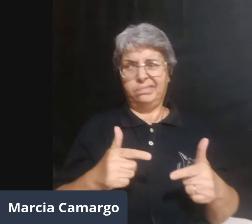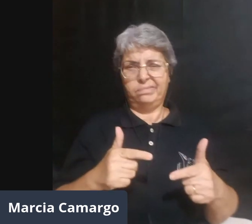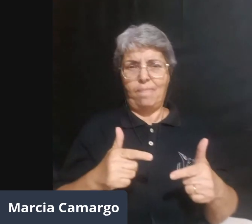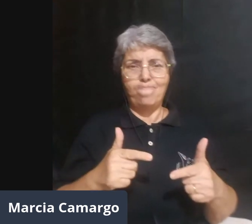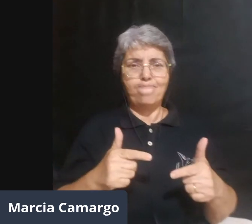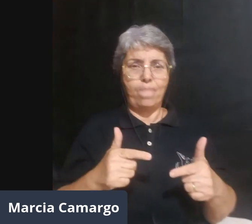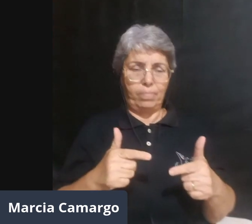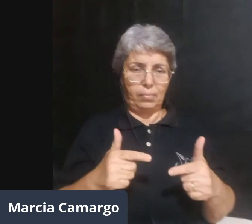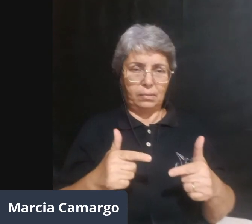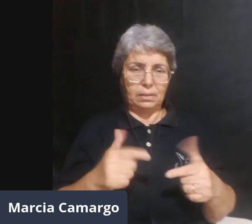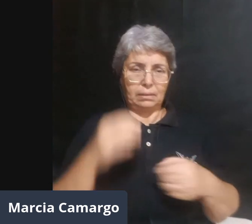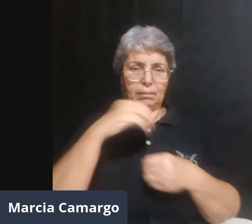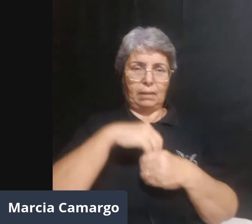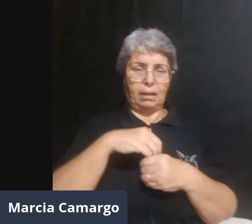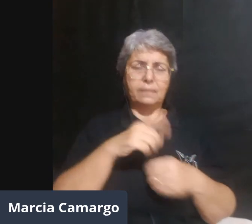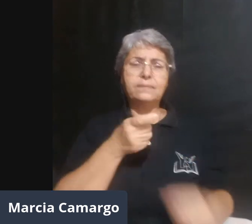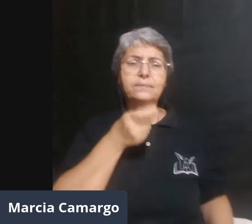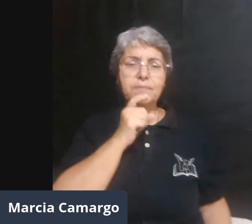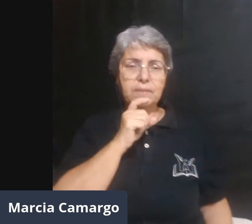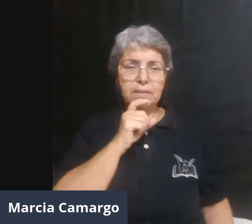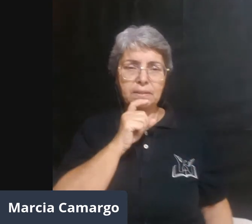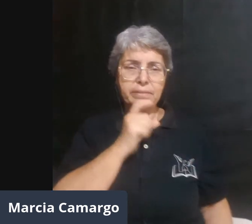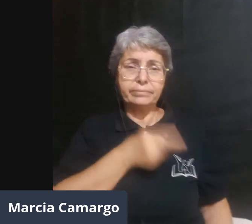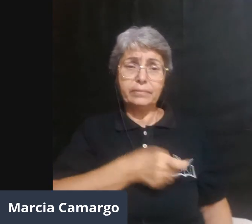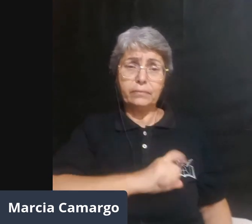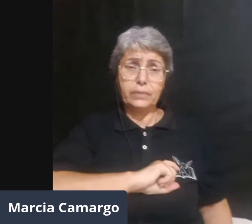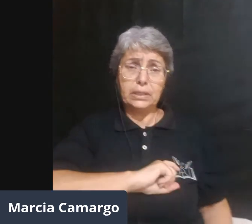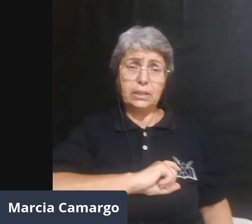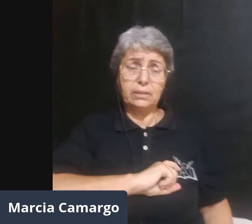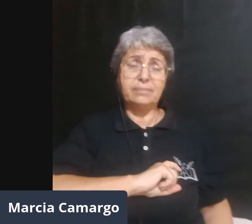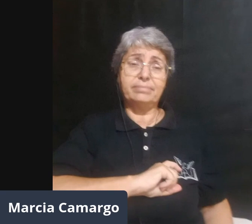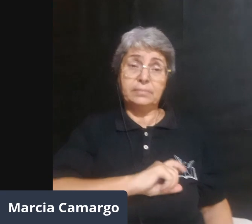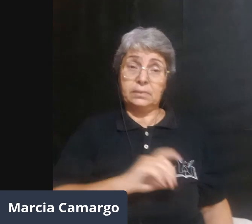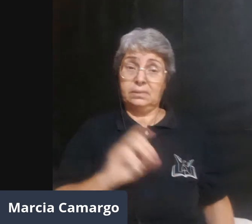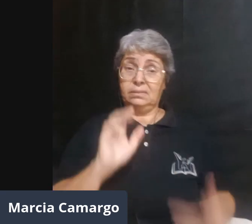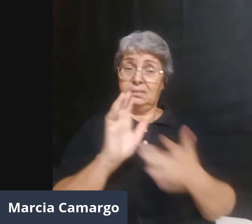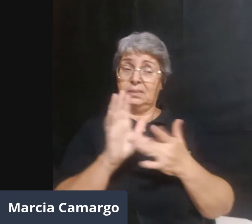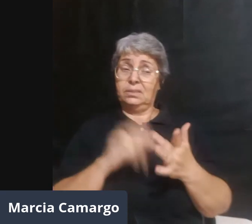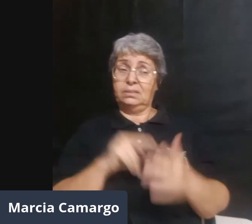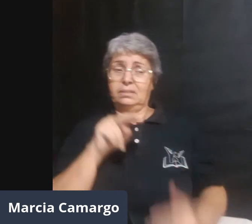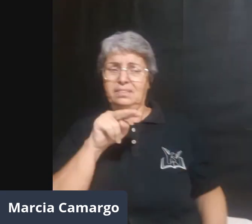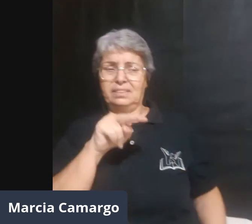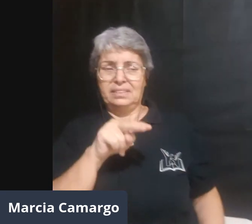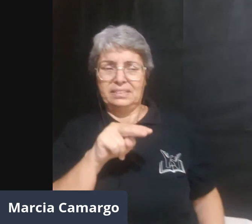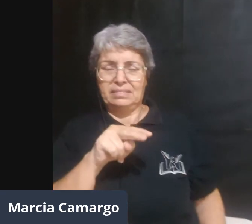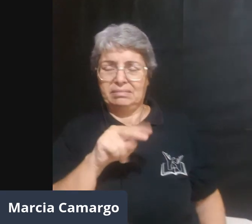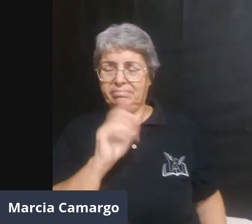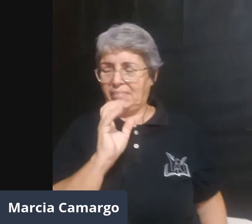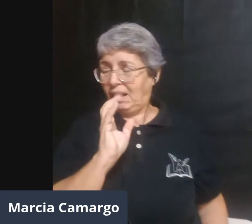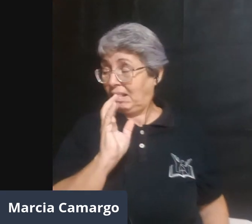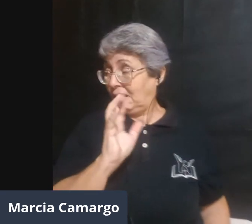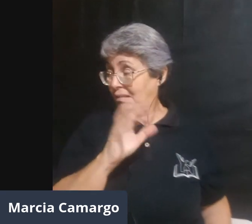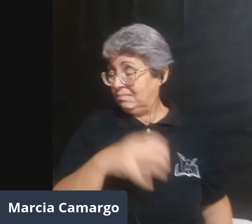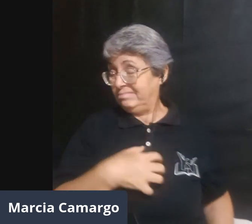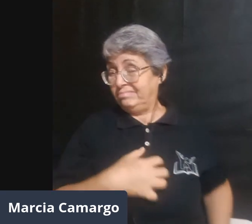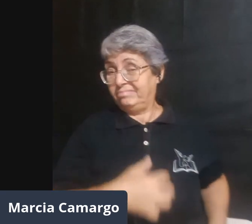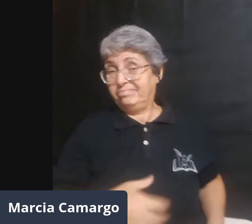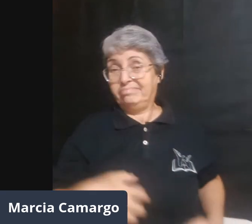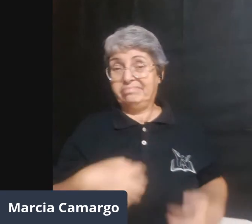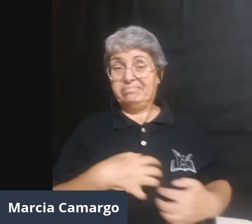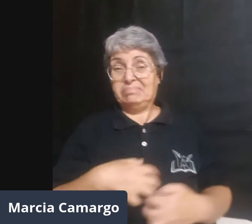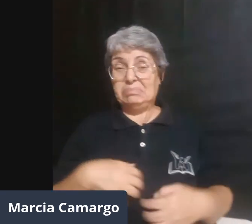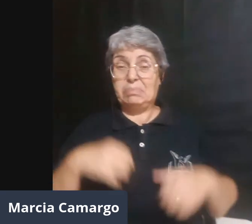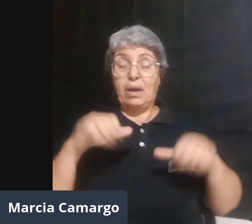frio. Isso provoca náuseas em nosso Salvador. Ele não pode alcançar aqueles que não admitem